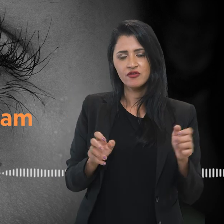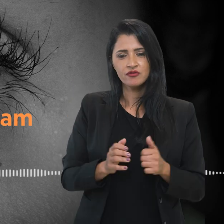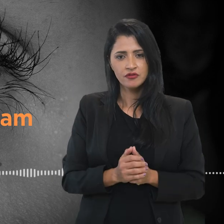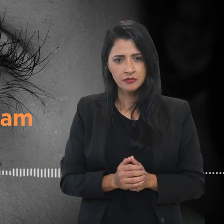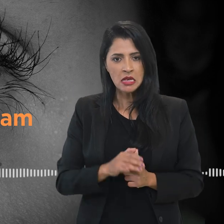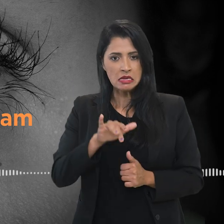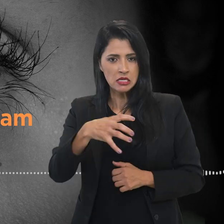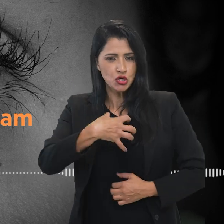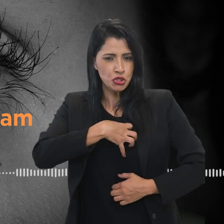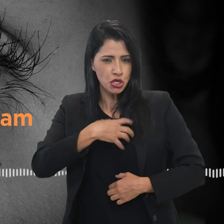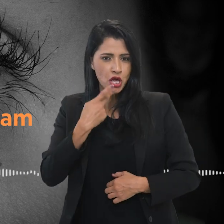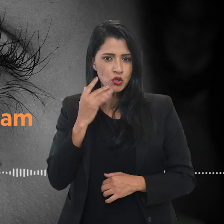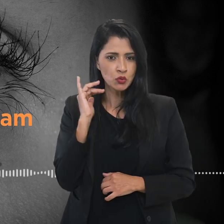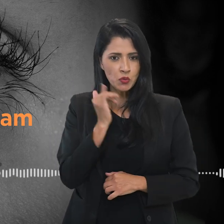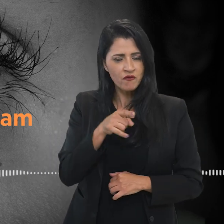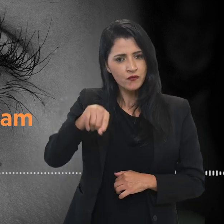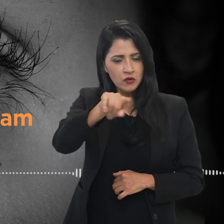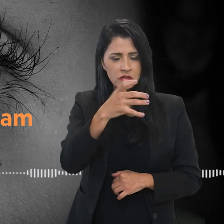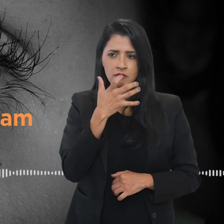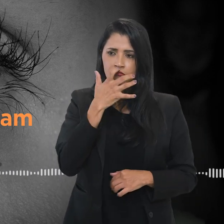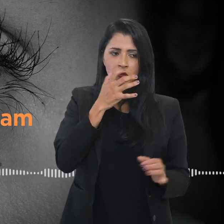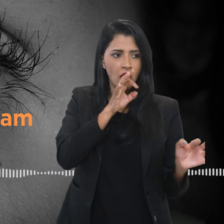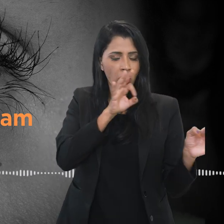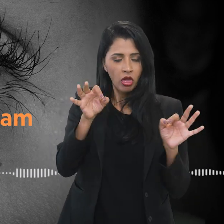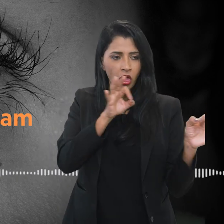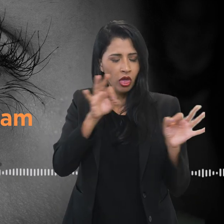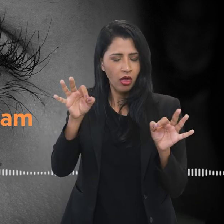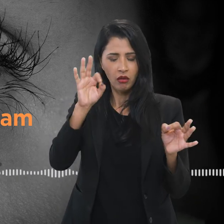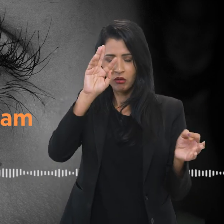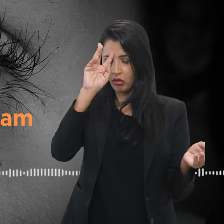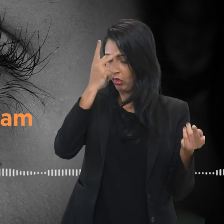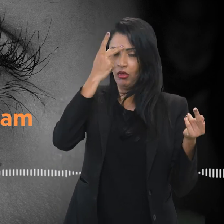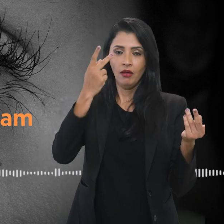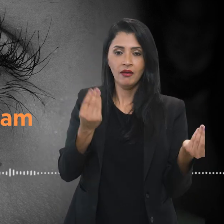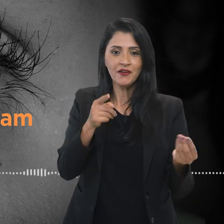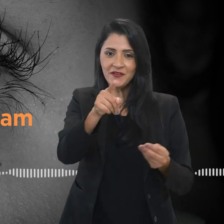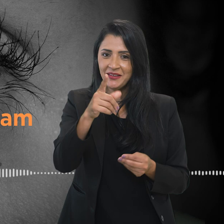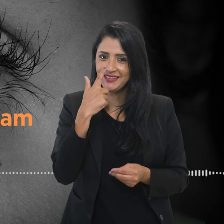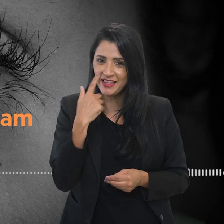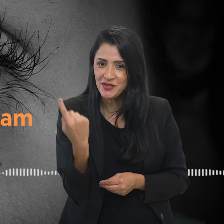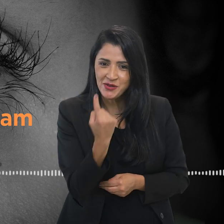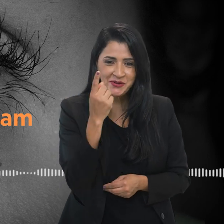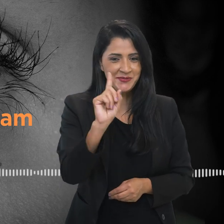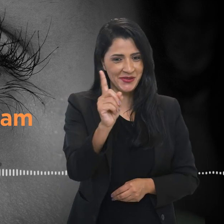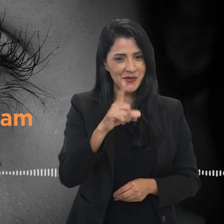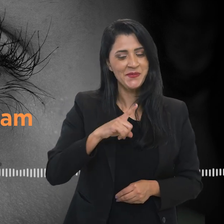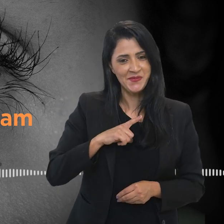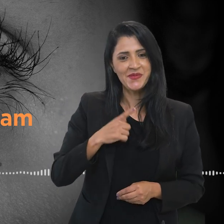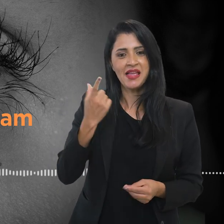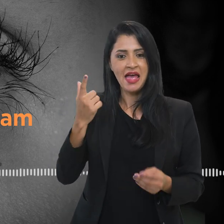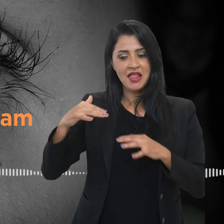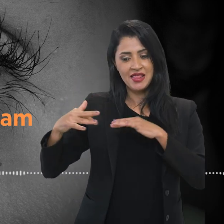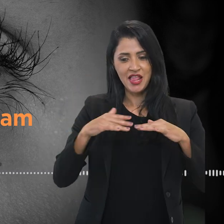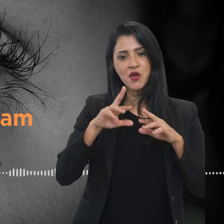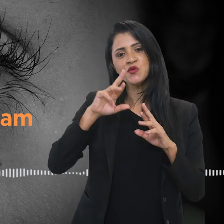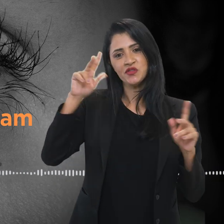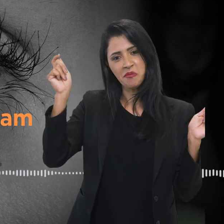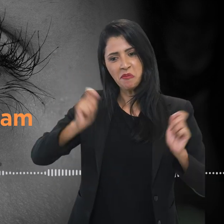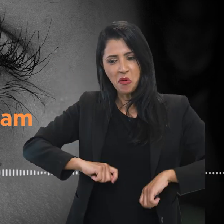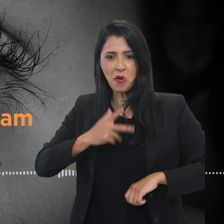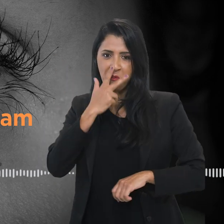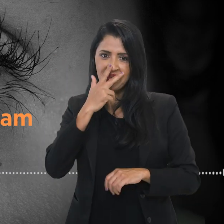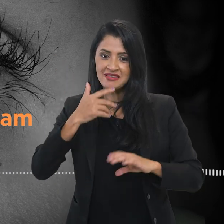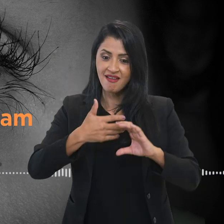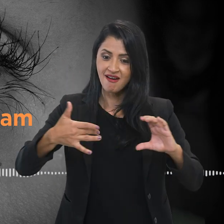nos primeiros 5 anos de vida, fecha aspas. E se esse jeito de contar já está te tirando foco ou te dando confusão mental, Você não está